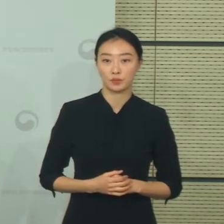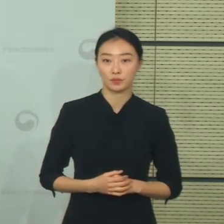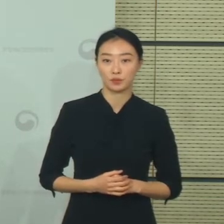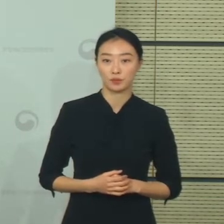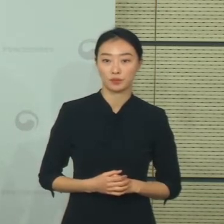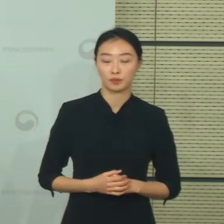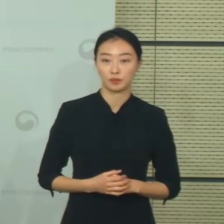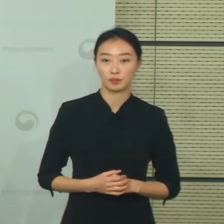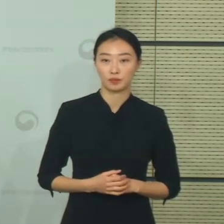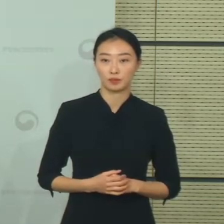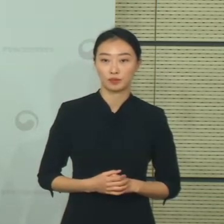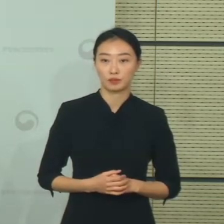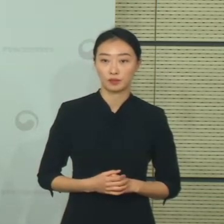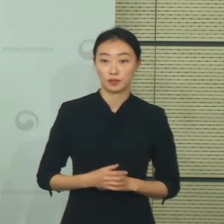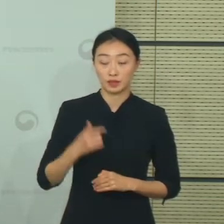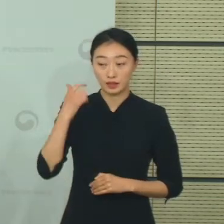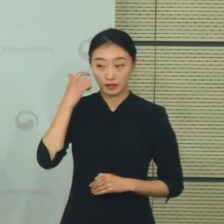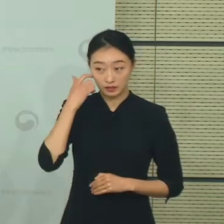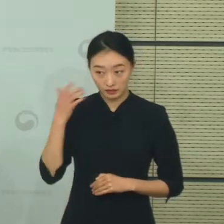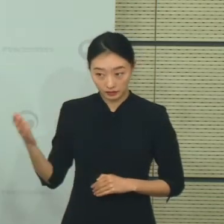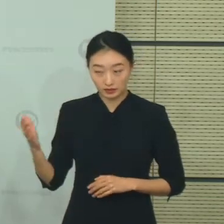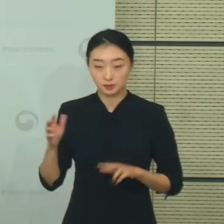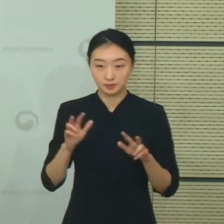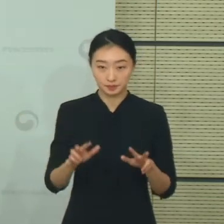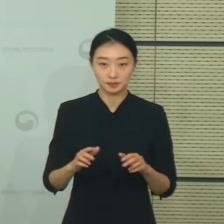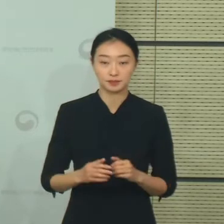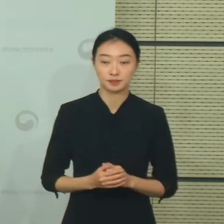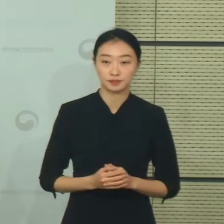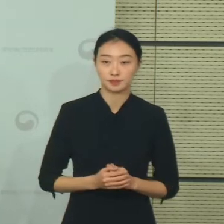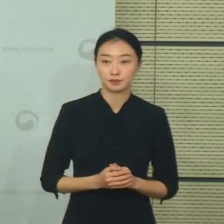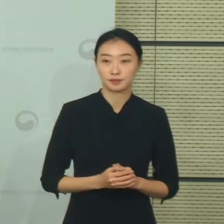네, 질의를 드리도록 하겠습니다.